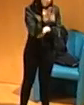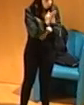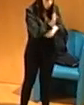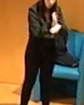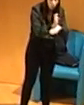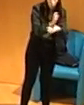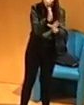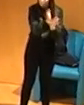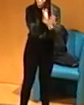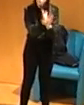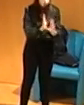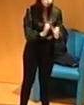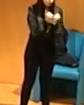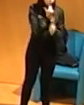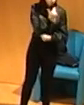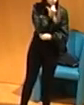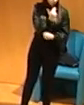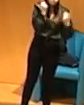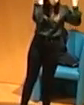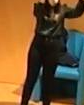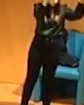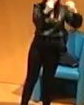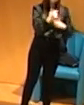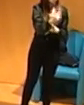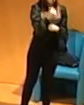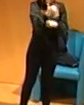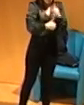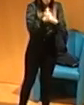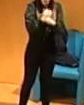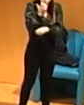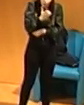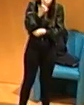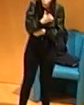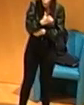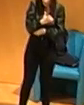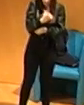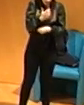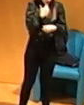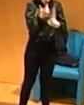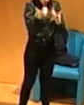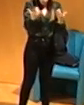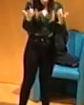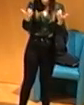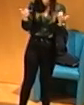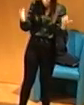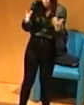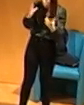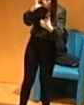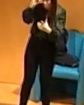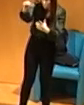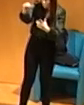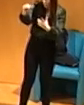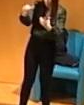de psychologues compétents. On a vécu une année terrifiante, confrontée à l'incompétence destructrice de